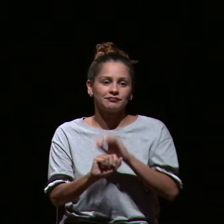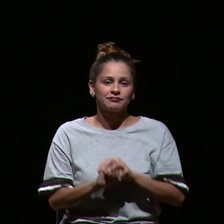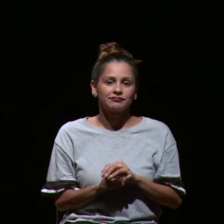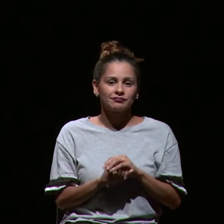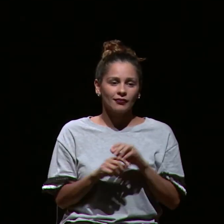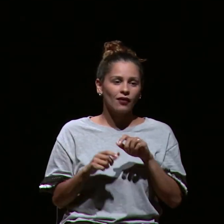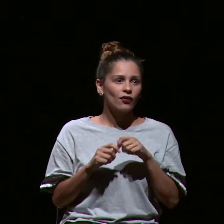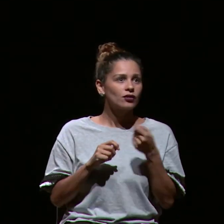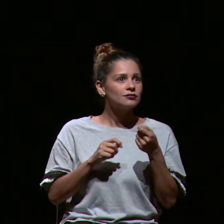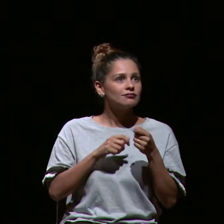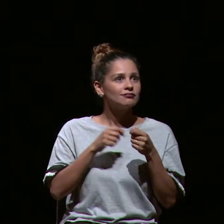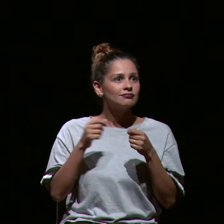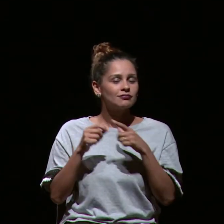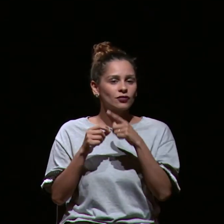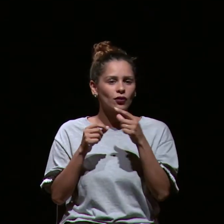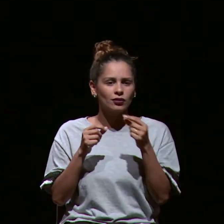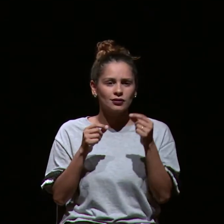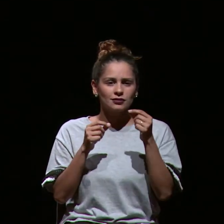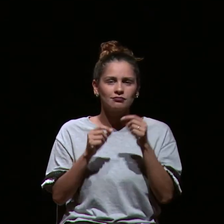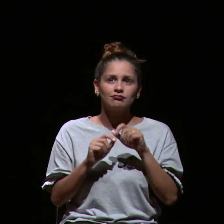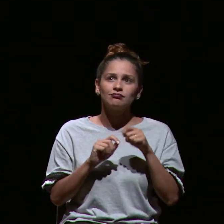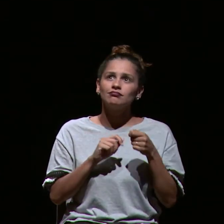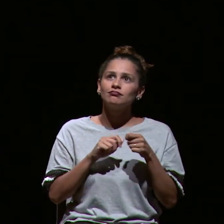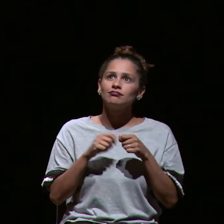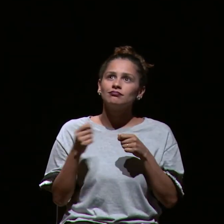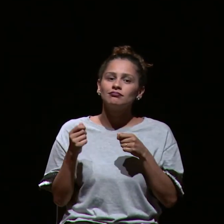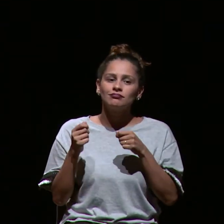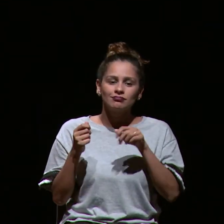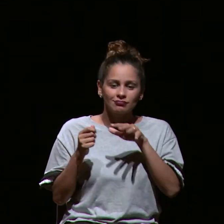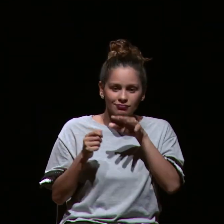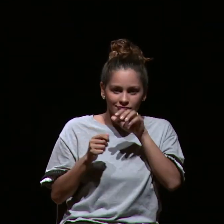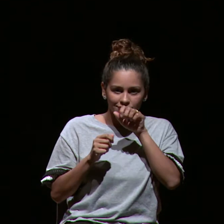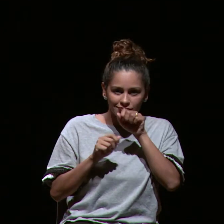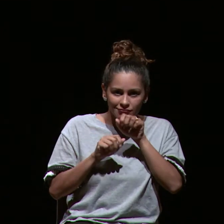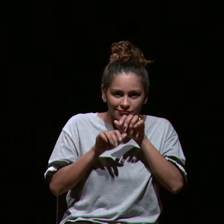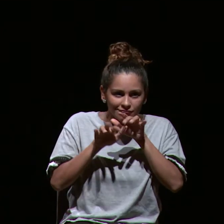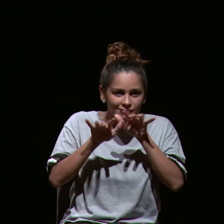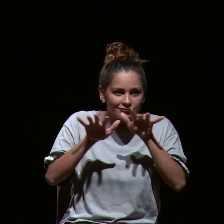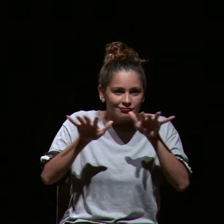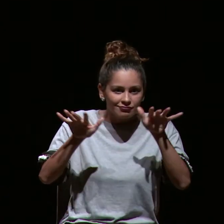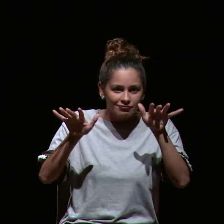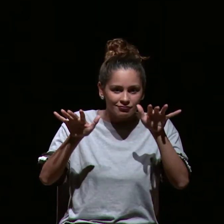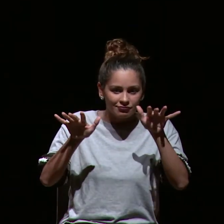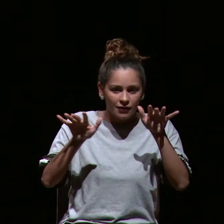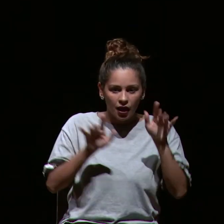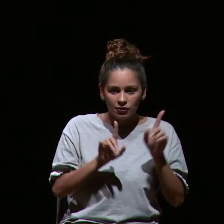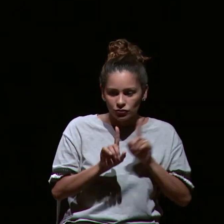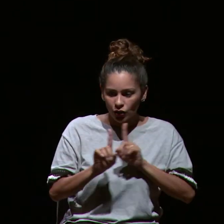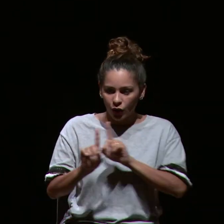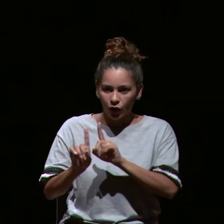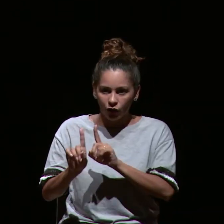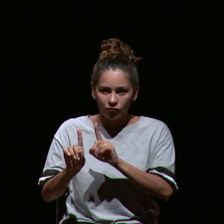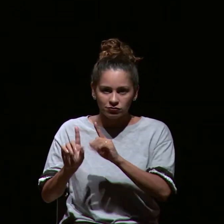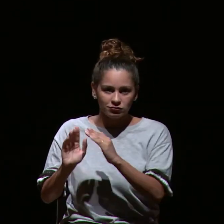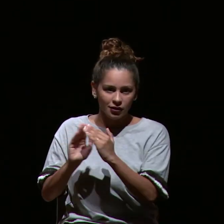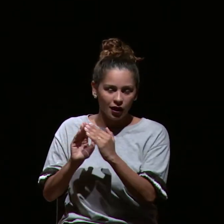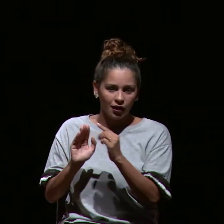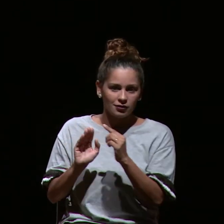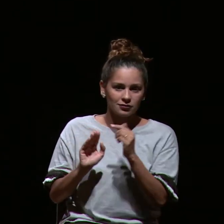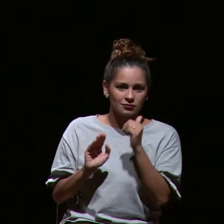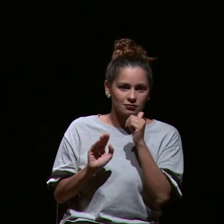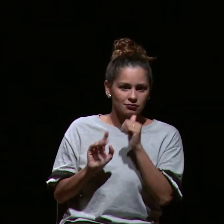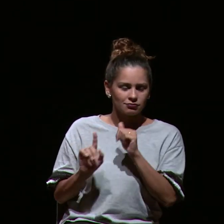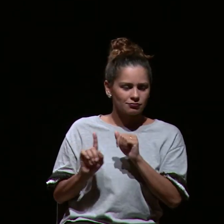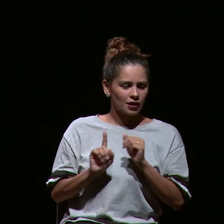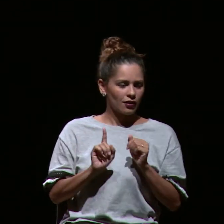do que resultava maior fragrância. Ao entrar em uma antessala, não sei com que motivo minha sinhá retrocedeu. Eu lhe dei passagem, mas ao passar por mim,